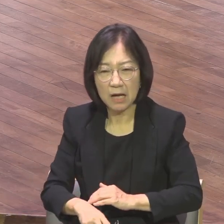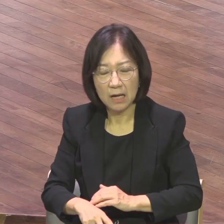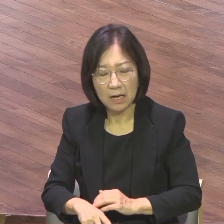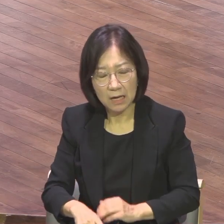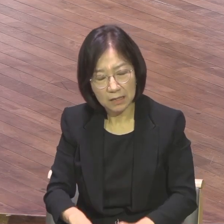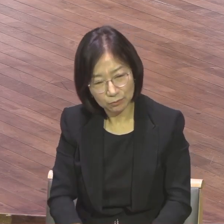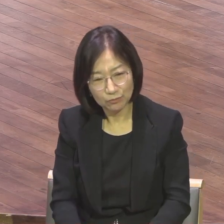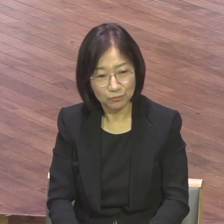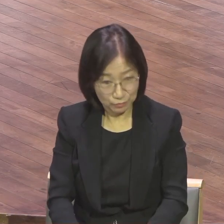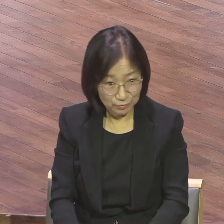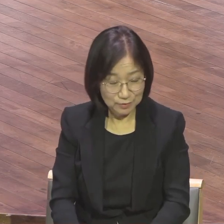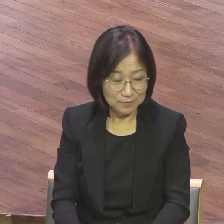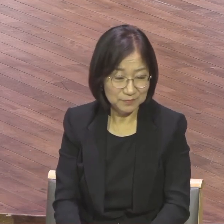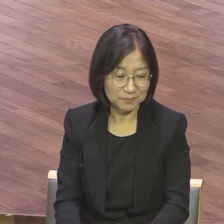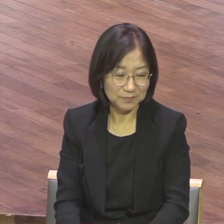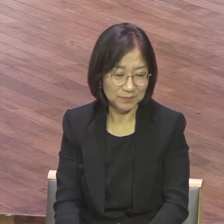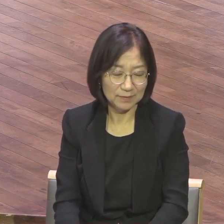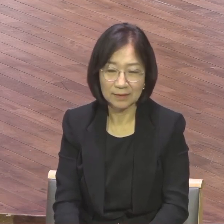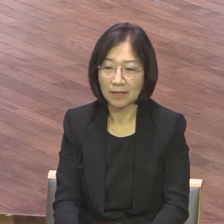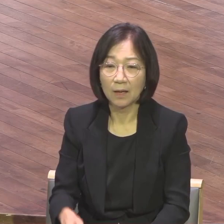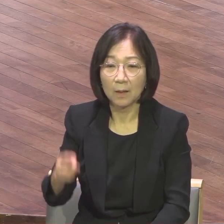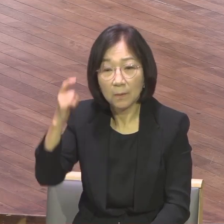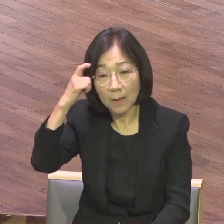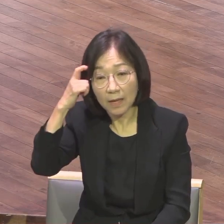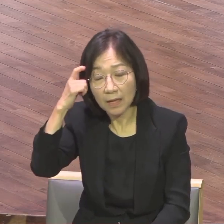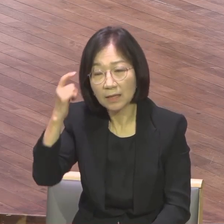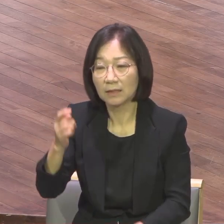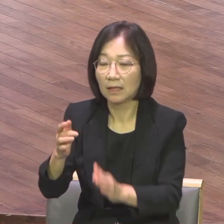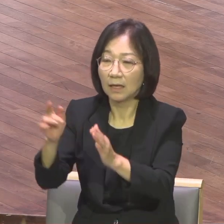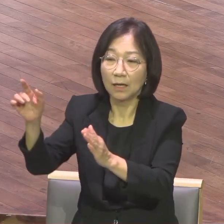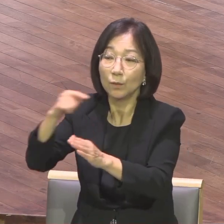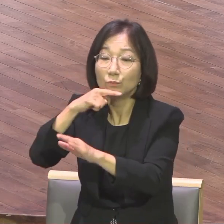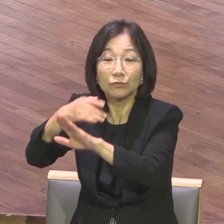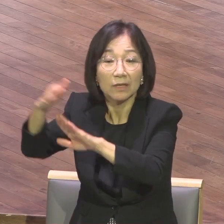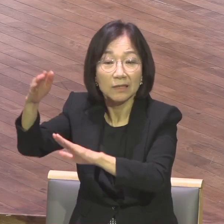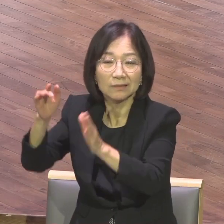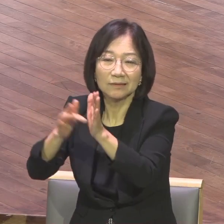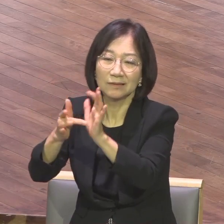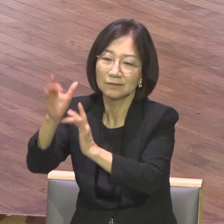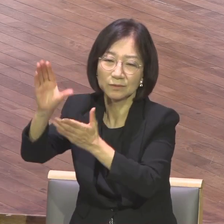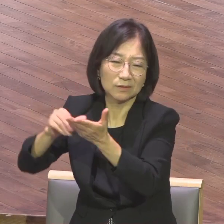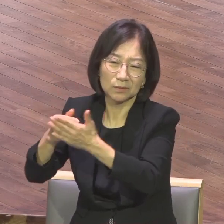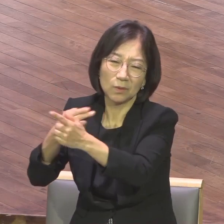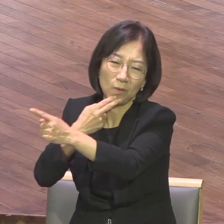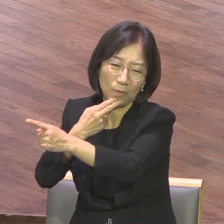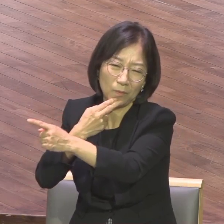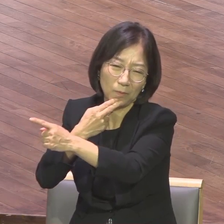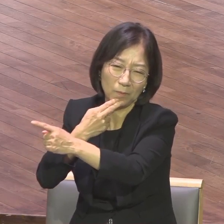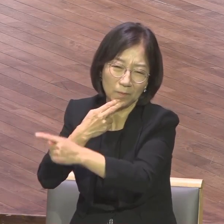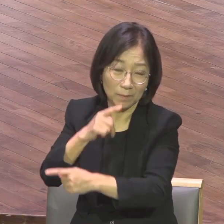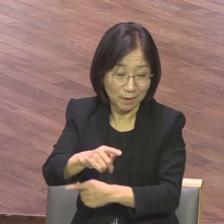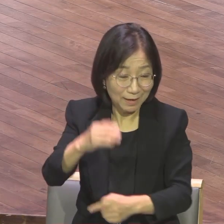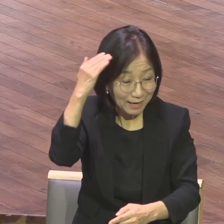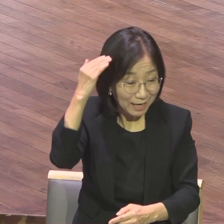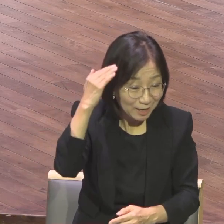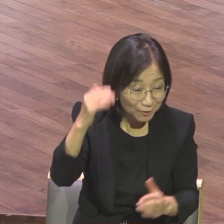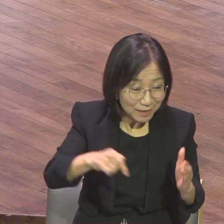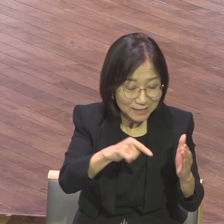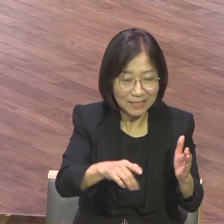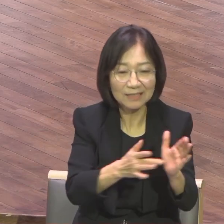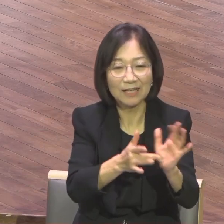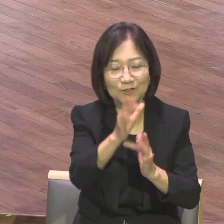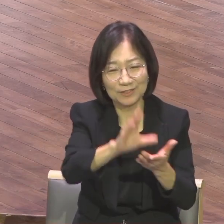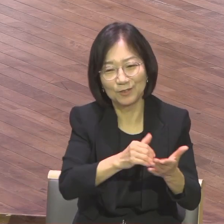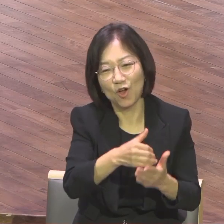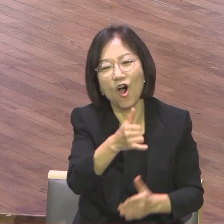예수 그리스도가 없기 때문에, 없어요 거기는. 여기는 있고 거기는 없어. 그거 하나입니다. 여기는 예수 있고 거기는